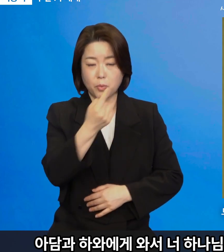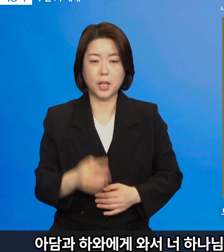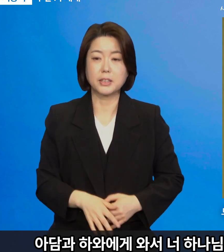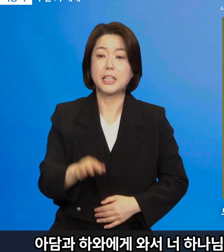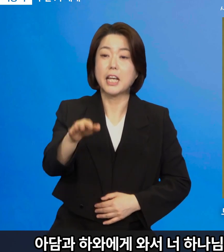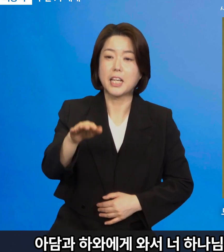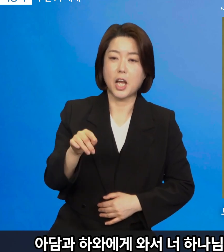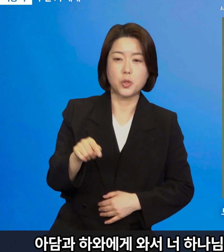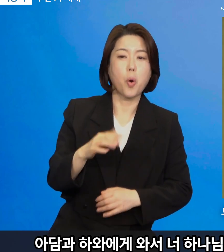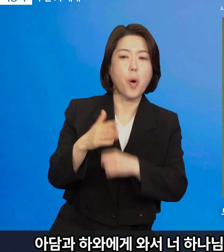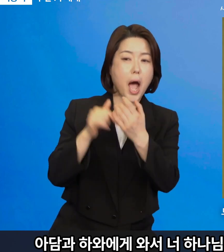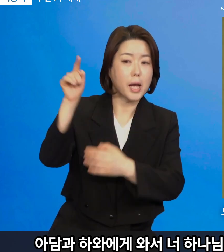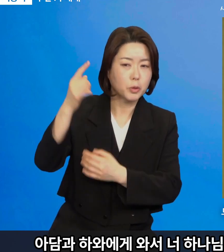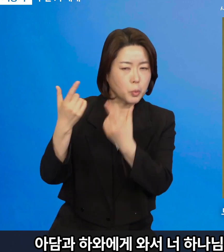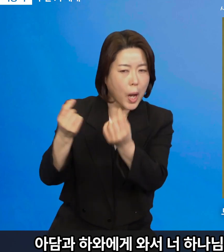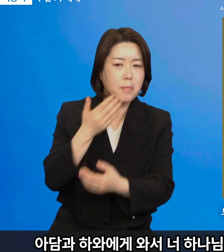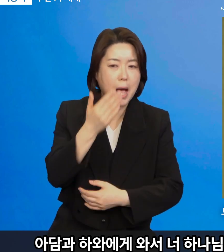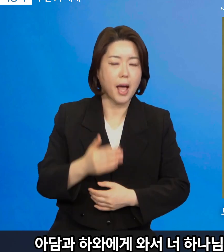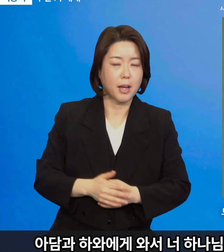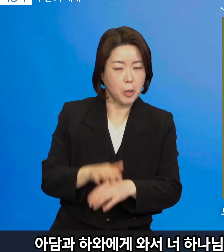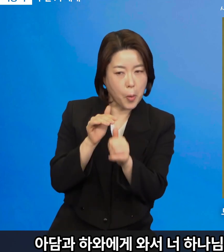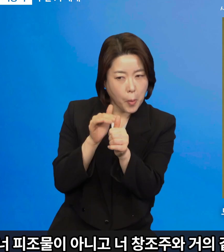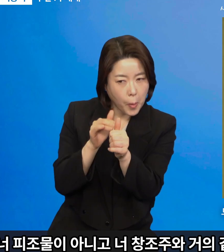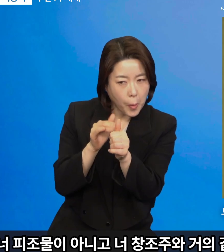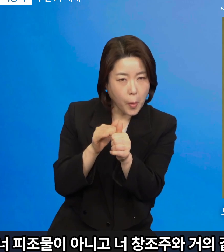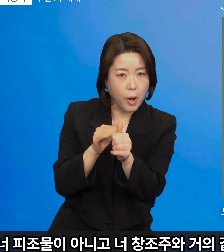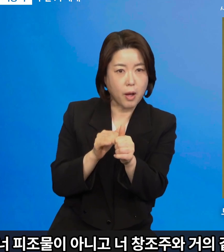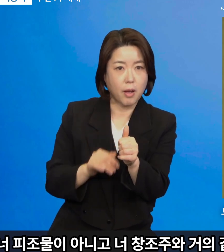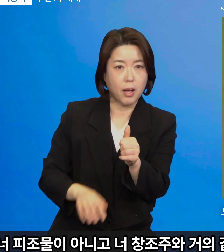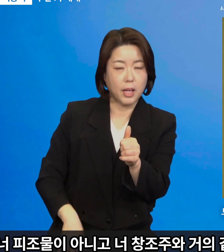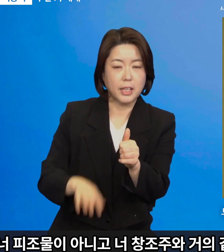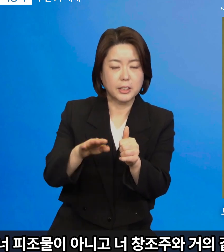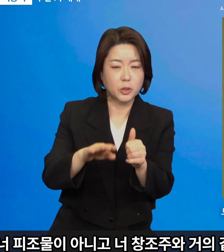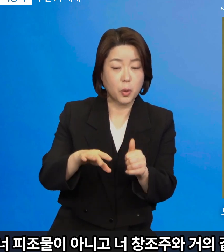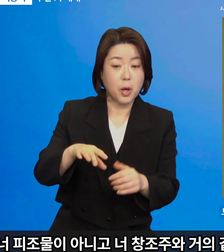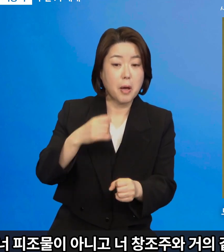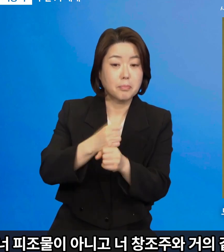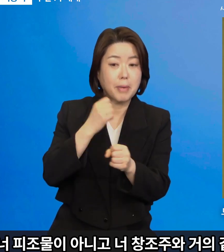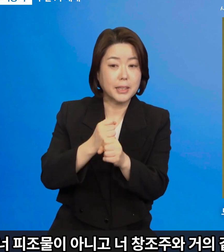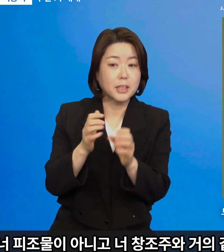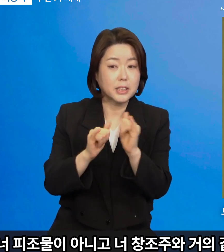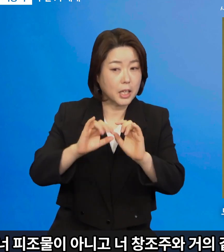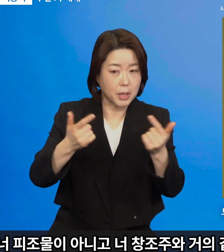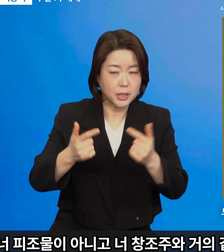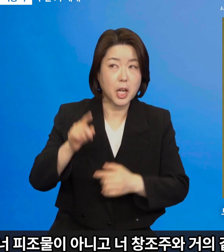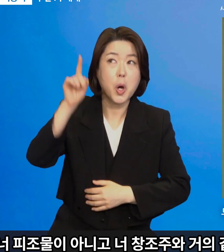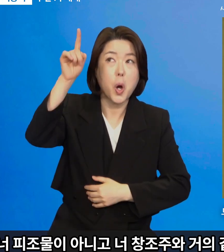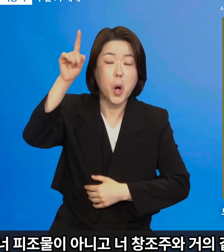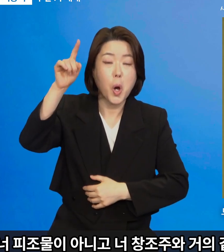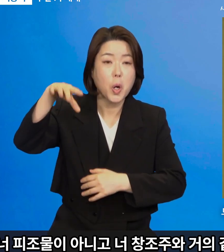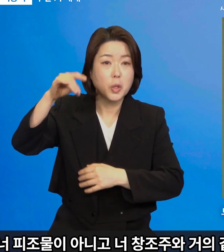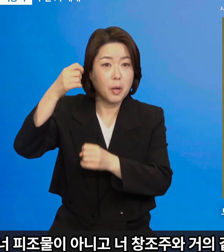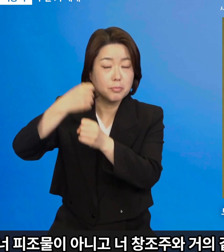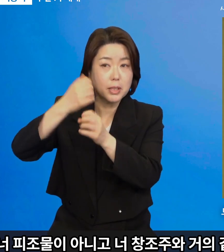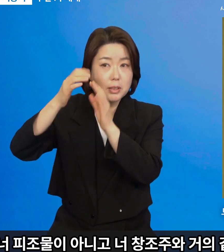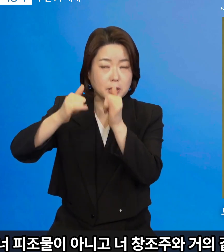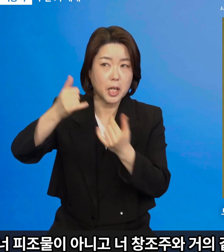될 수 있어. 전략은 이거예요. 너 피조물이 아니고 너 창조주와